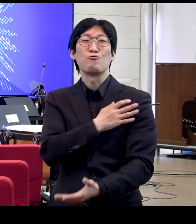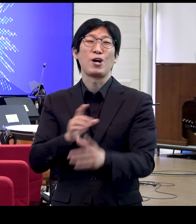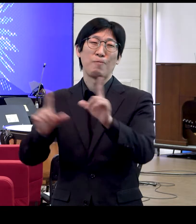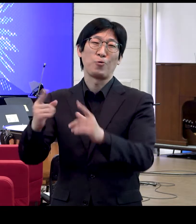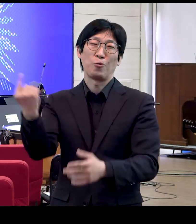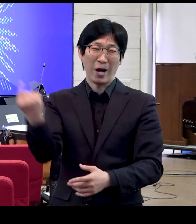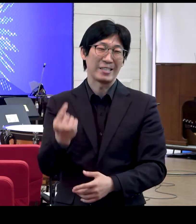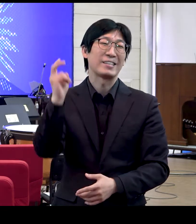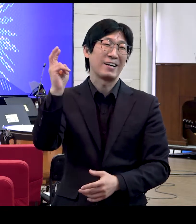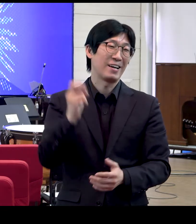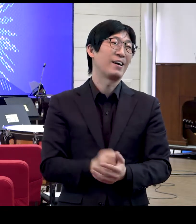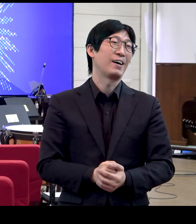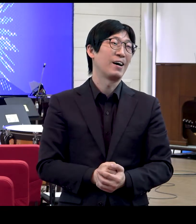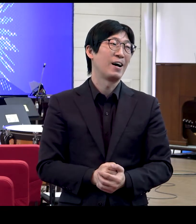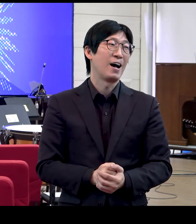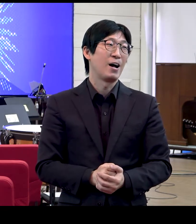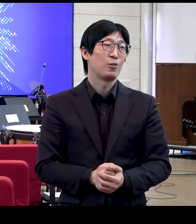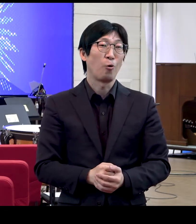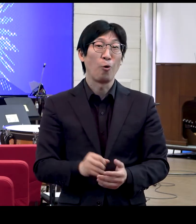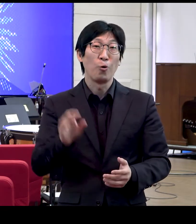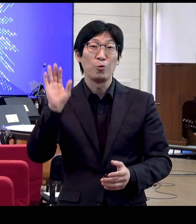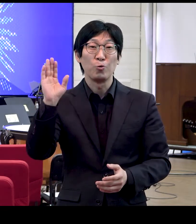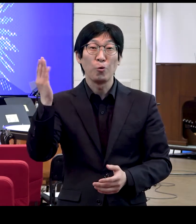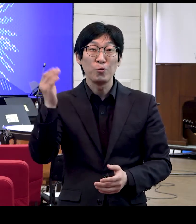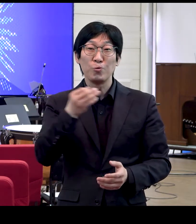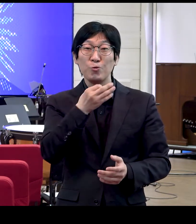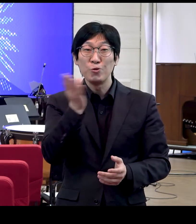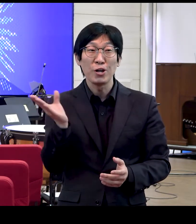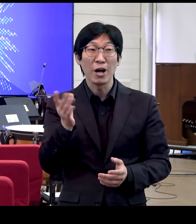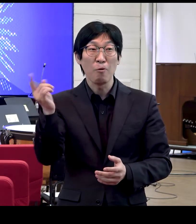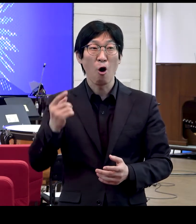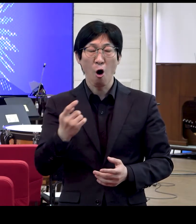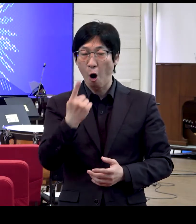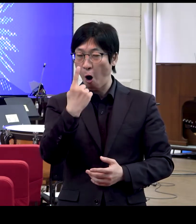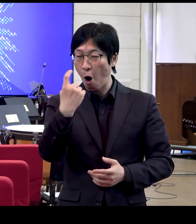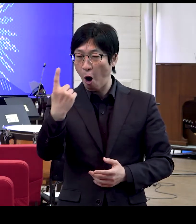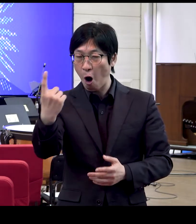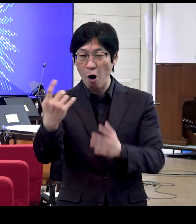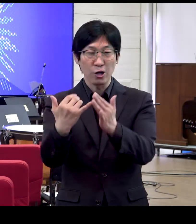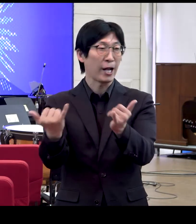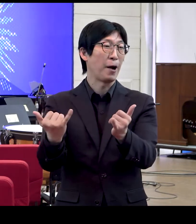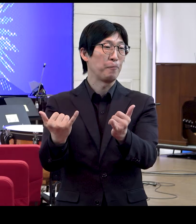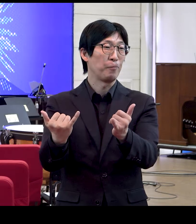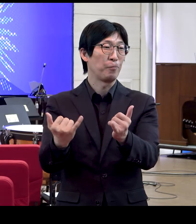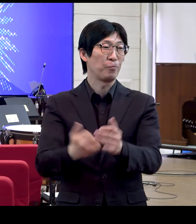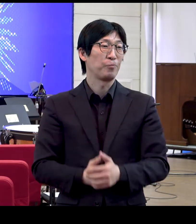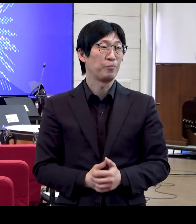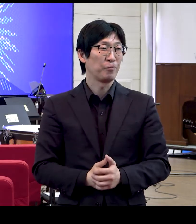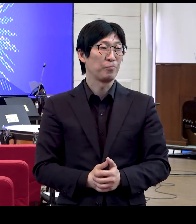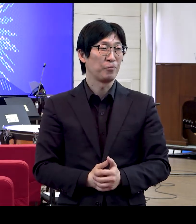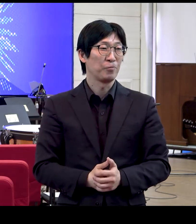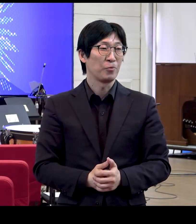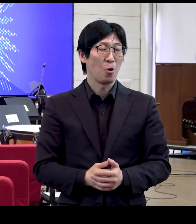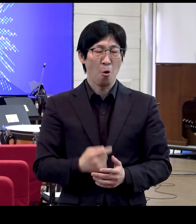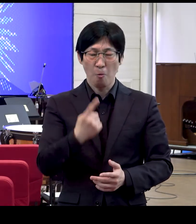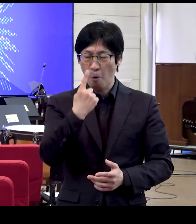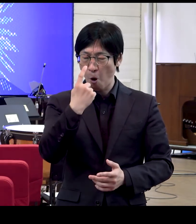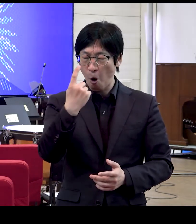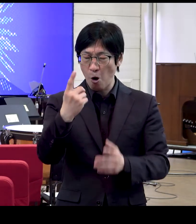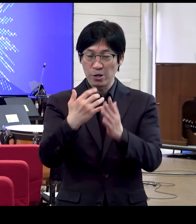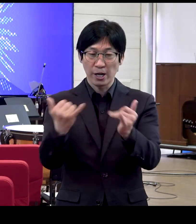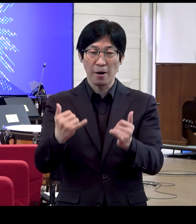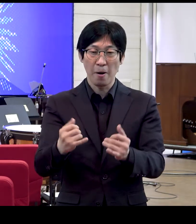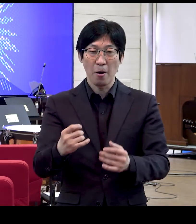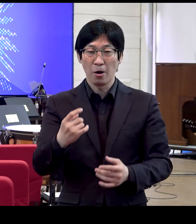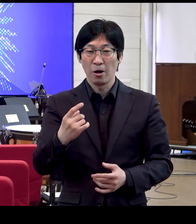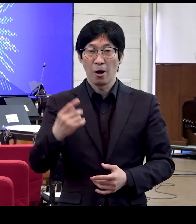돈 좋아하니까 한국 사람들. 아니면 요즘 대세가 그러니까 뭐 외모가 아주 뛰어난, 우린 또 외모 지상주의 아닙니까? 외모가